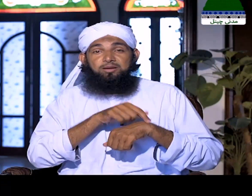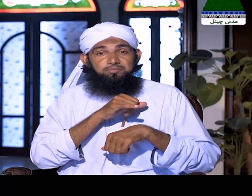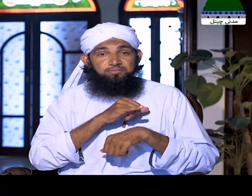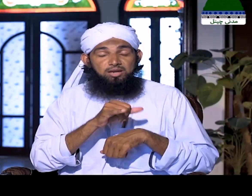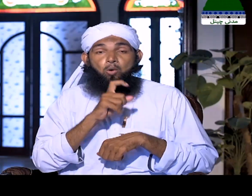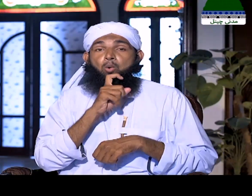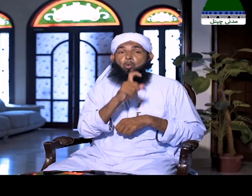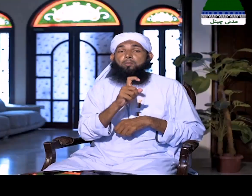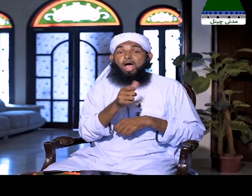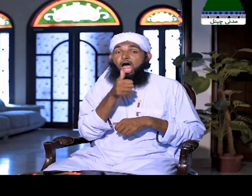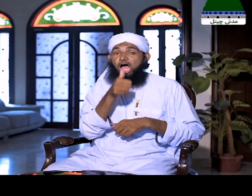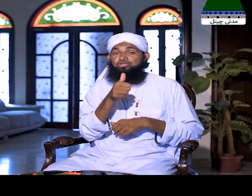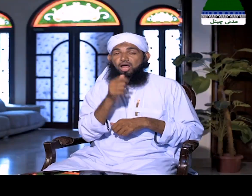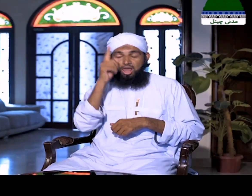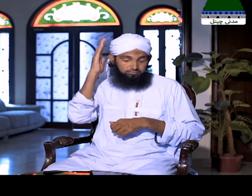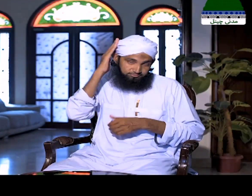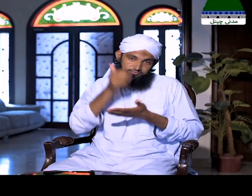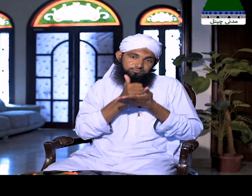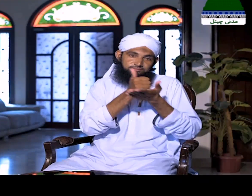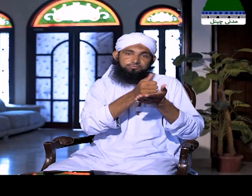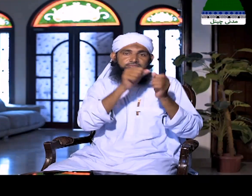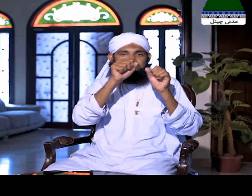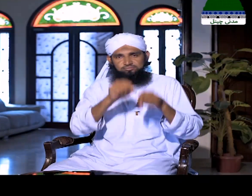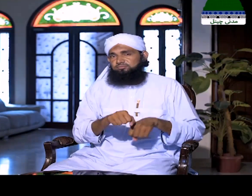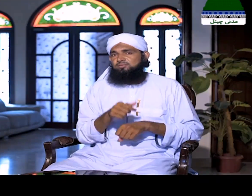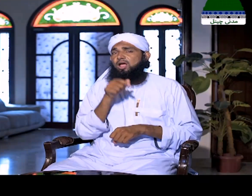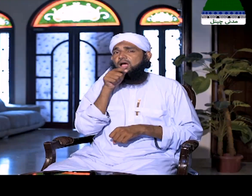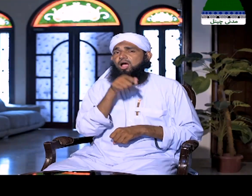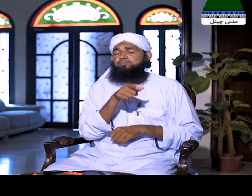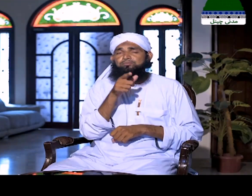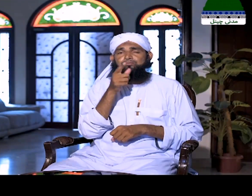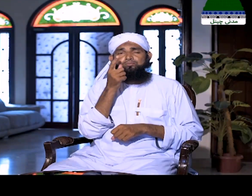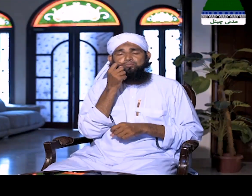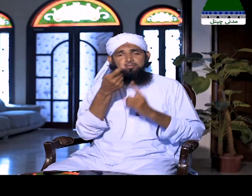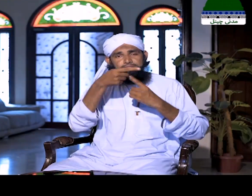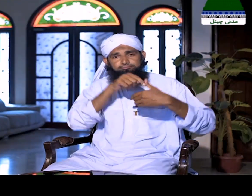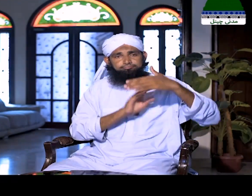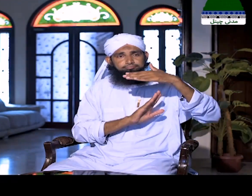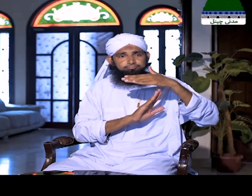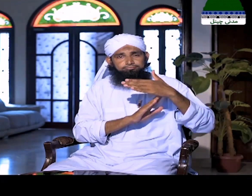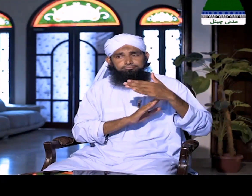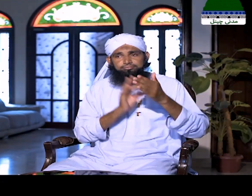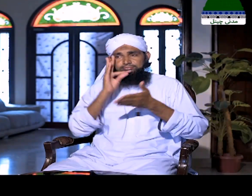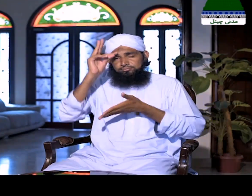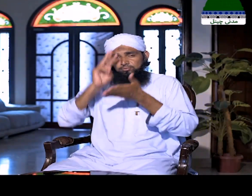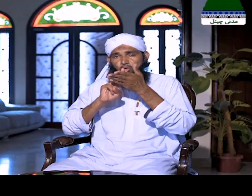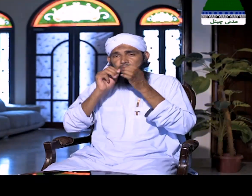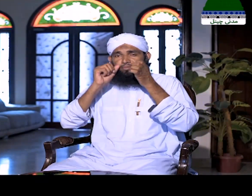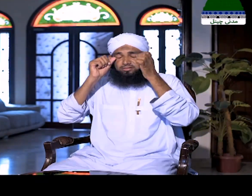ہے۔ حضرت سیدنا حماد بن سلمہ رحمت اللہ علیہ کی زبانی یہ حدیث مبارکہ سننے کے بعد محمد